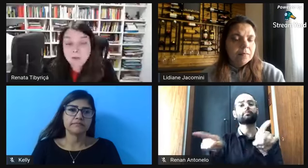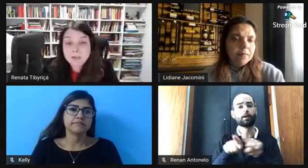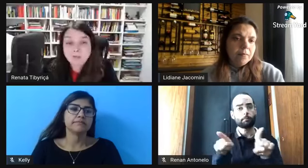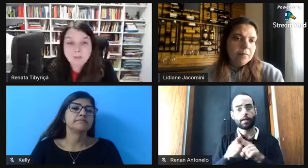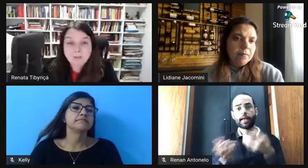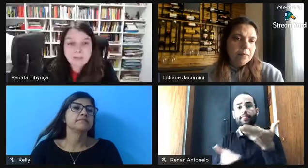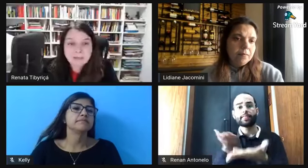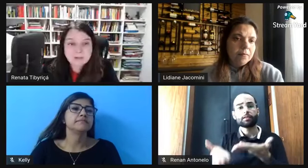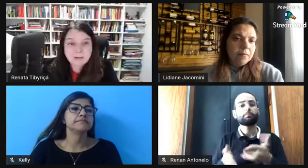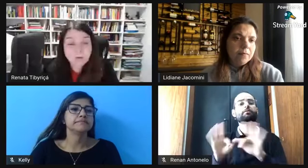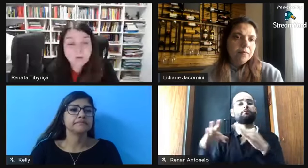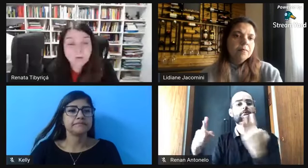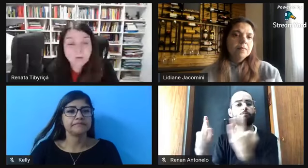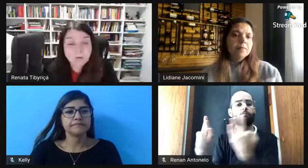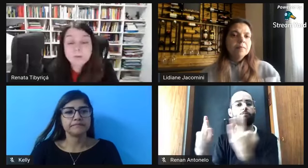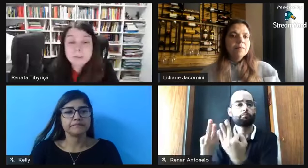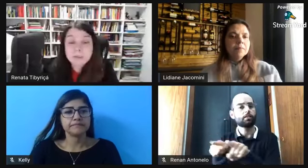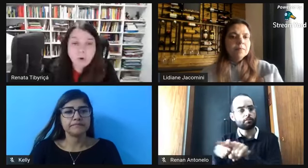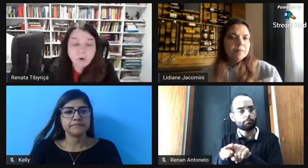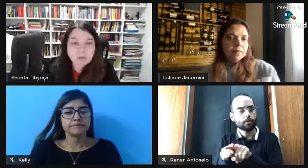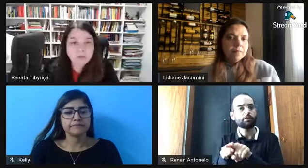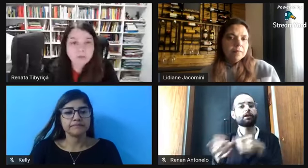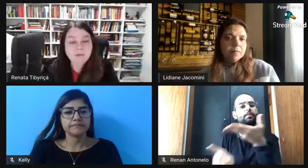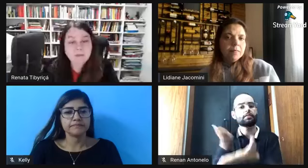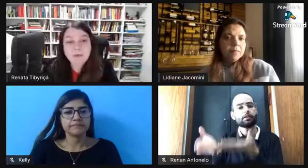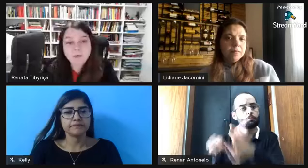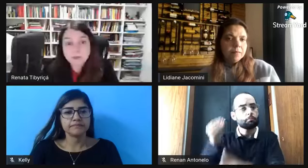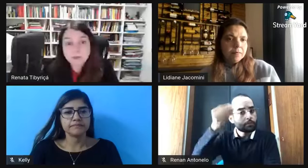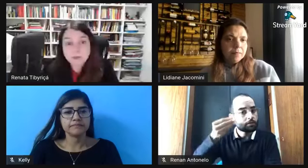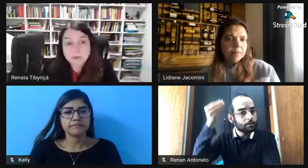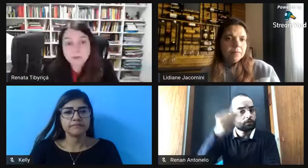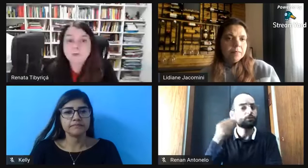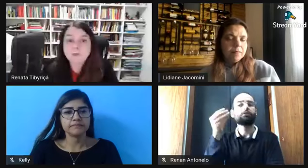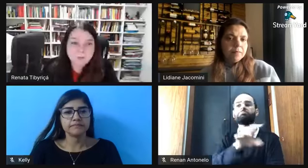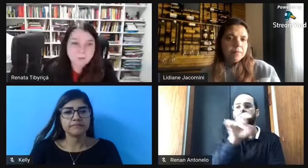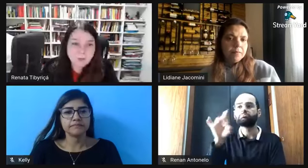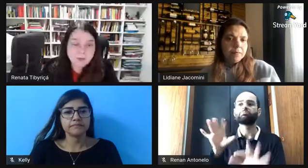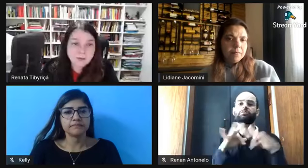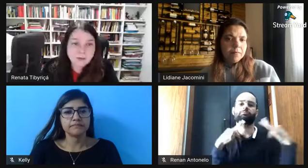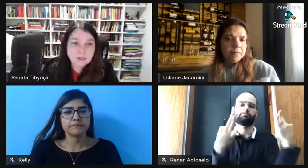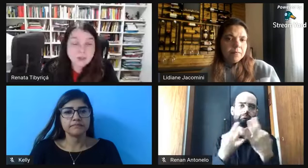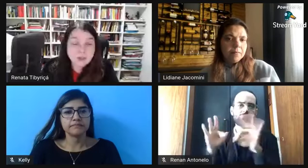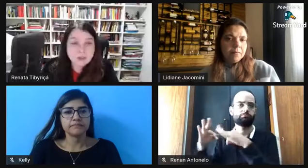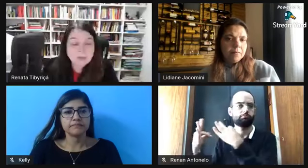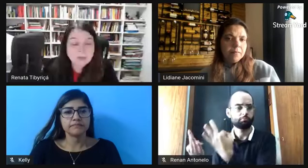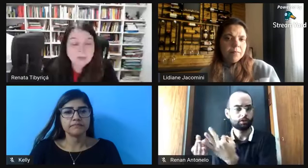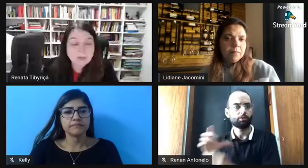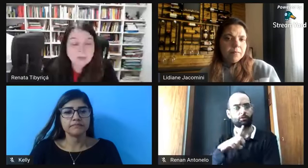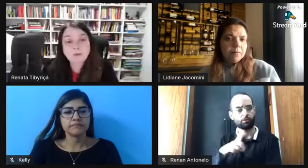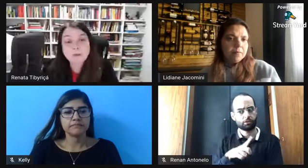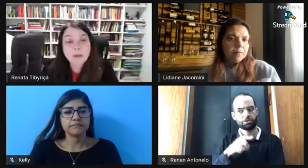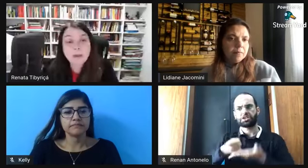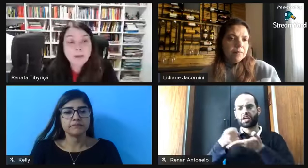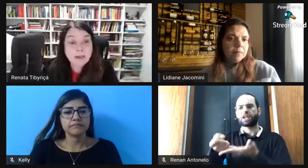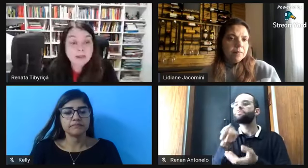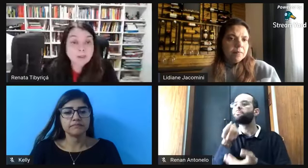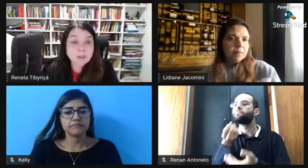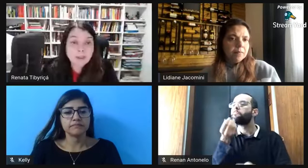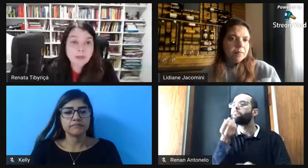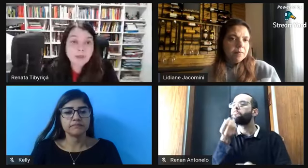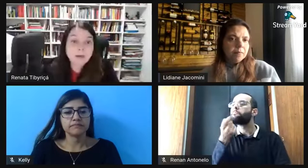das próprias famílias, o atendimento psicológico das famílias, o atendimento a garantia de medicamentos,